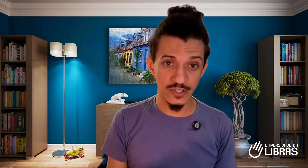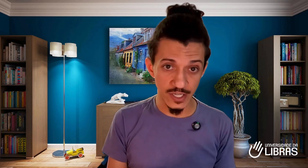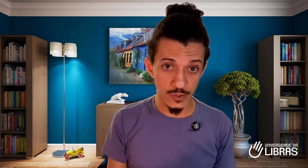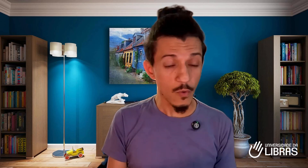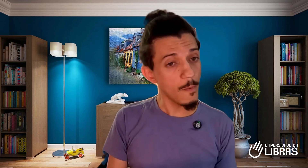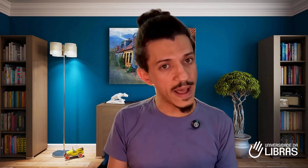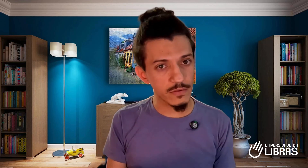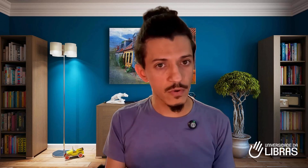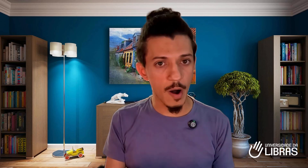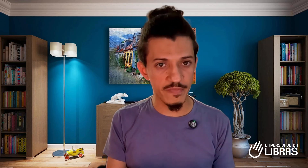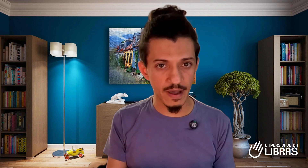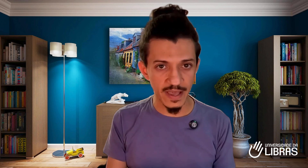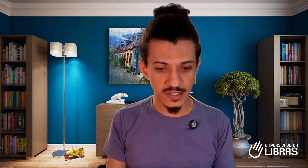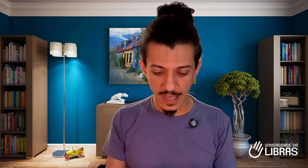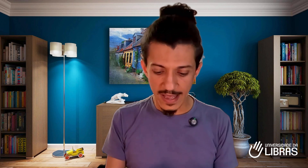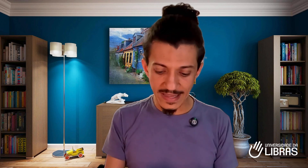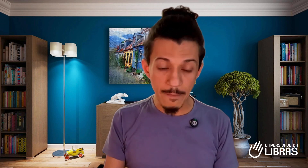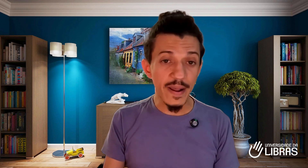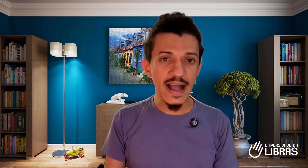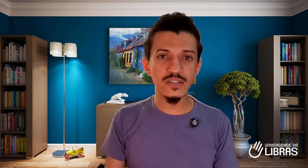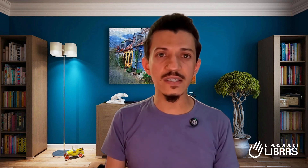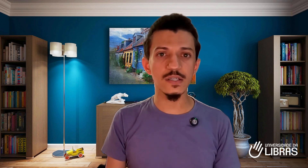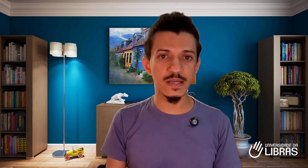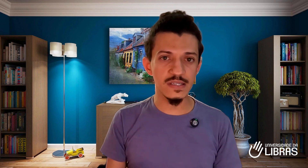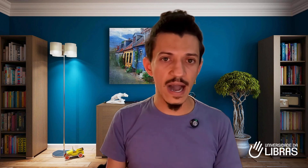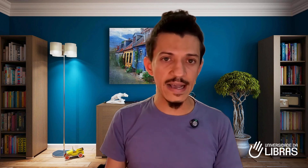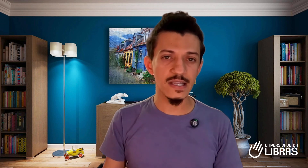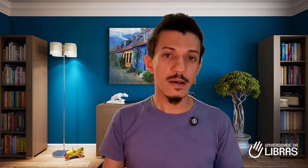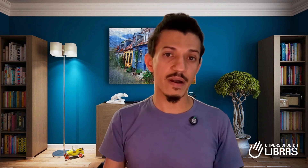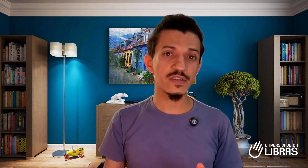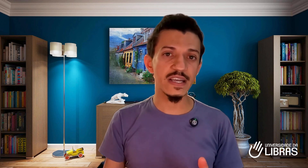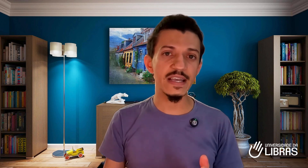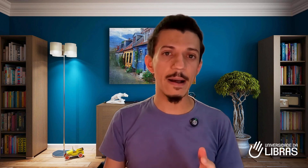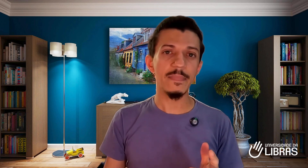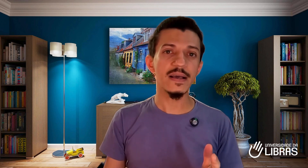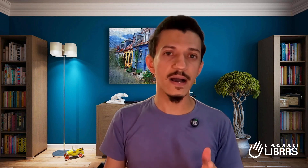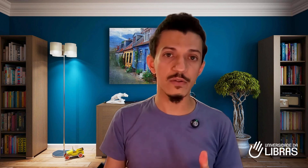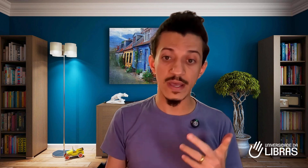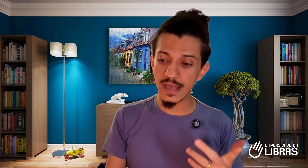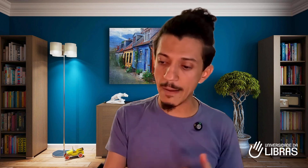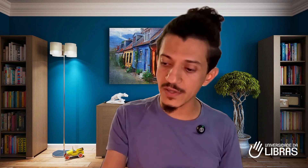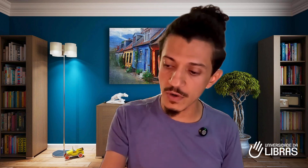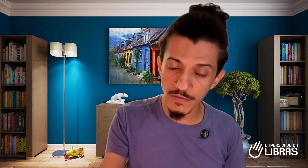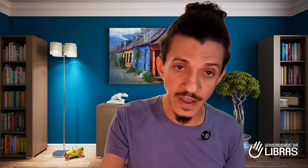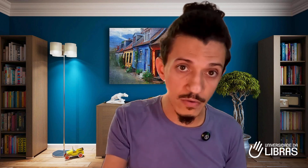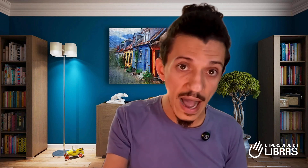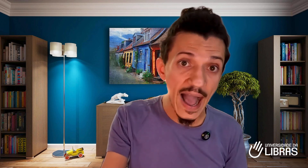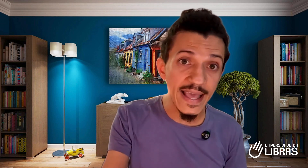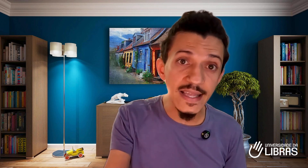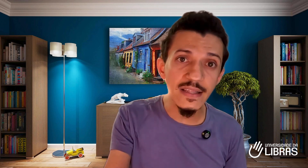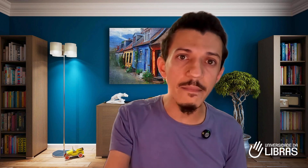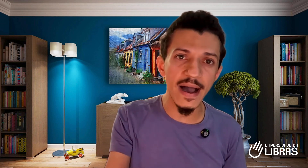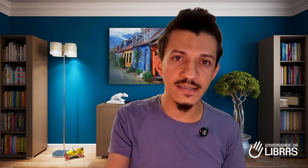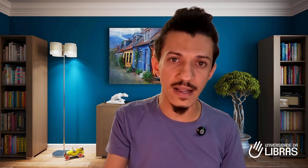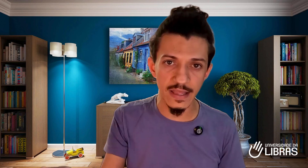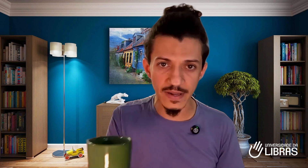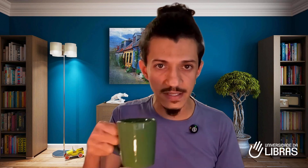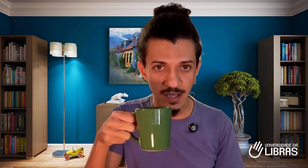o método, obviamente, tem práticas especiais para você ir aplicando e absorvendo ainda mais da Libras e